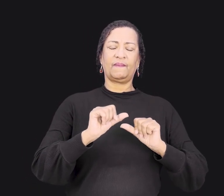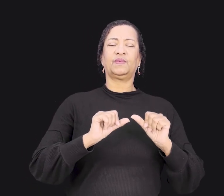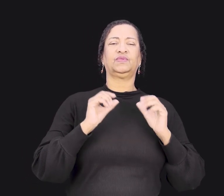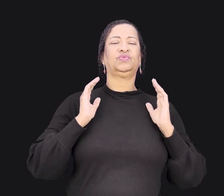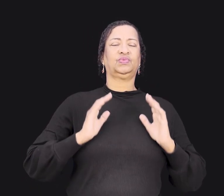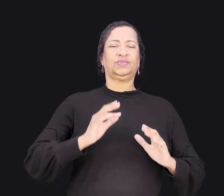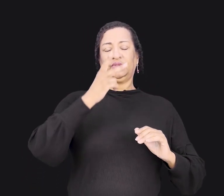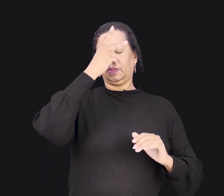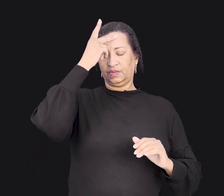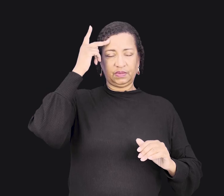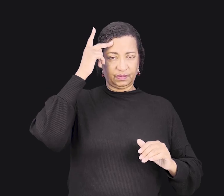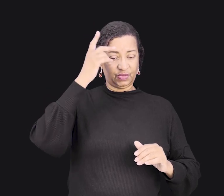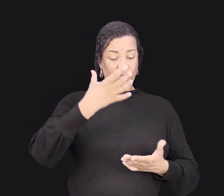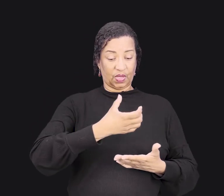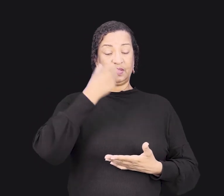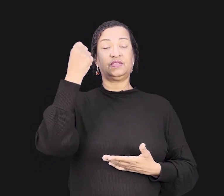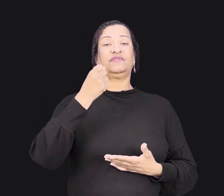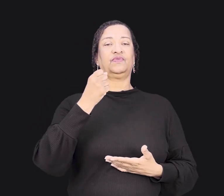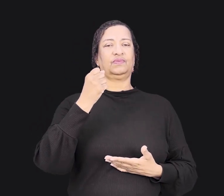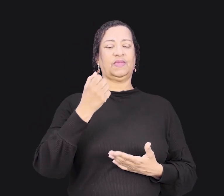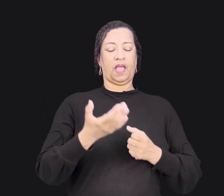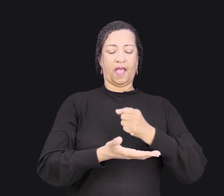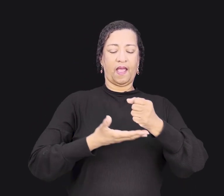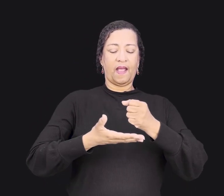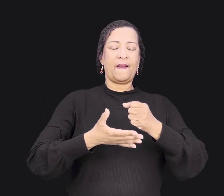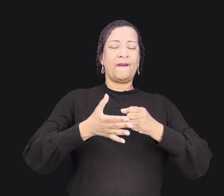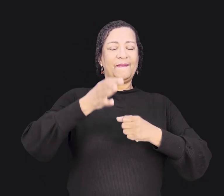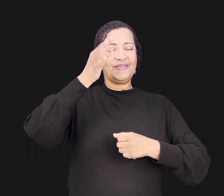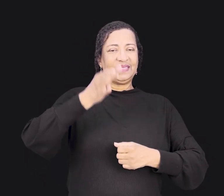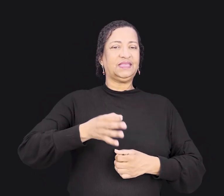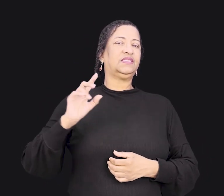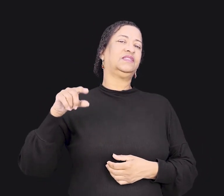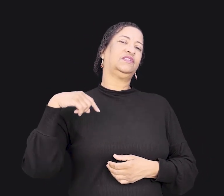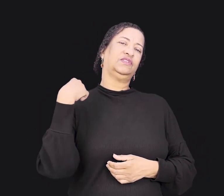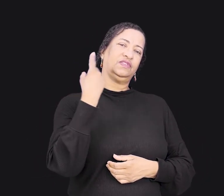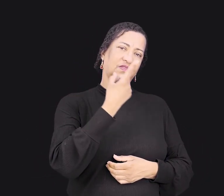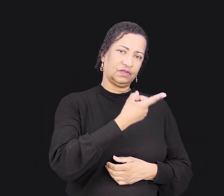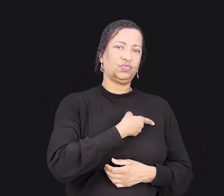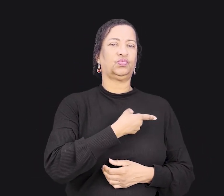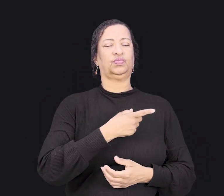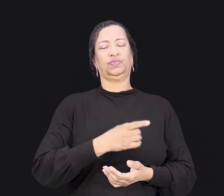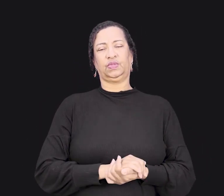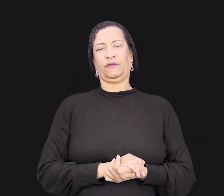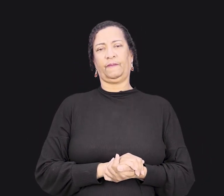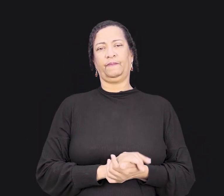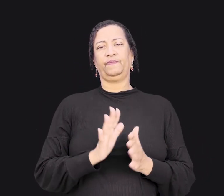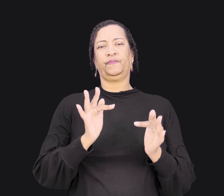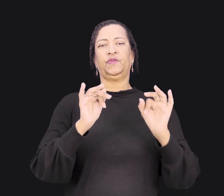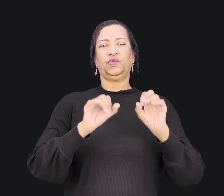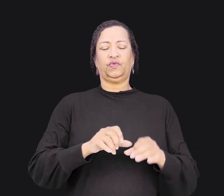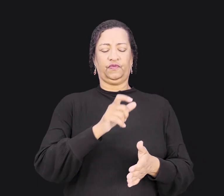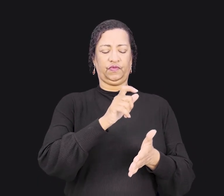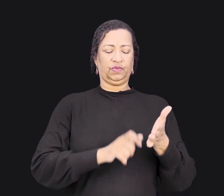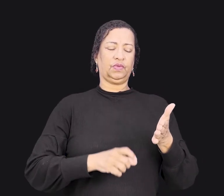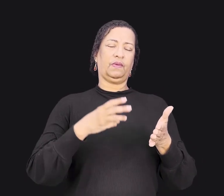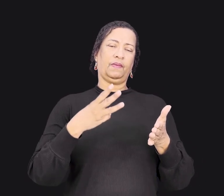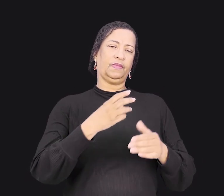é a base da nossa certeza. É um outro ponto na bússola da certeza. No final do capítulo 3, João tem